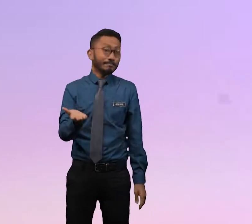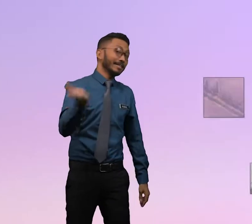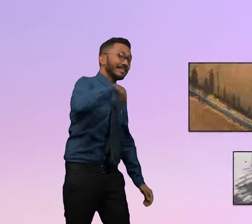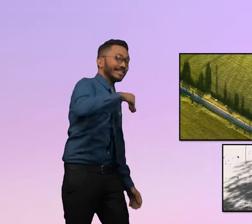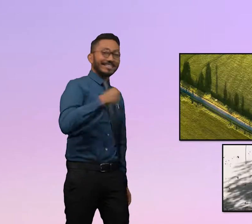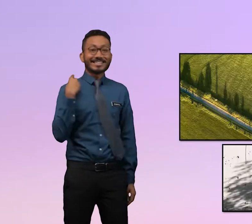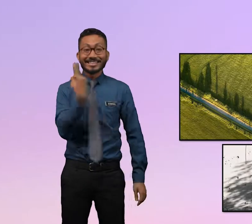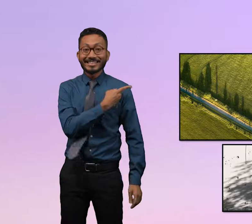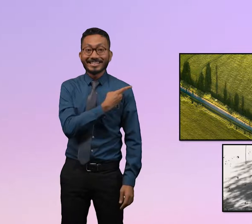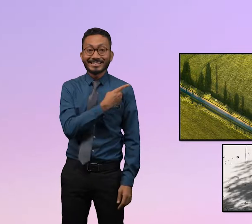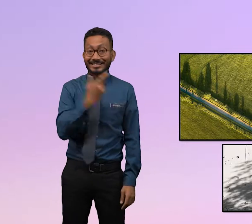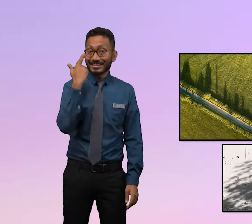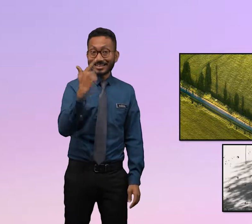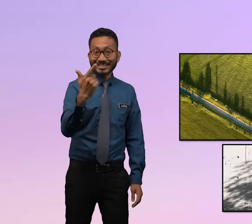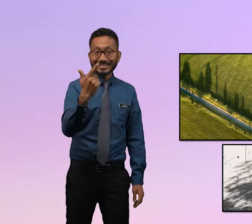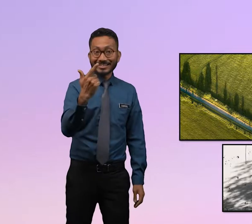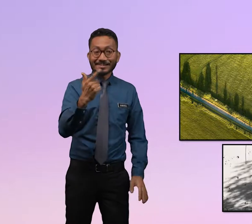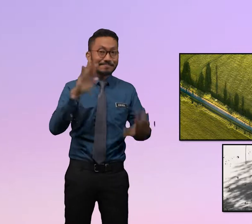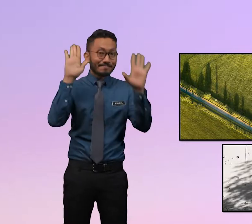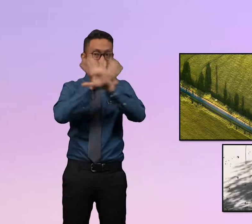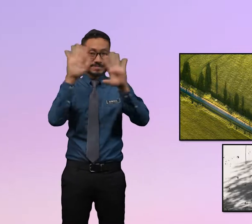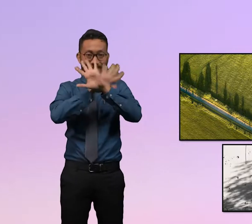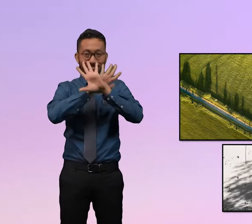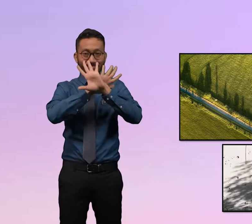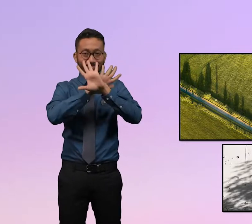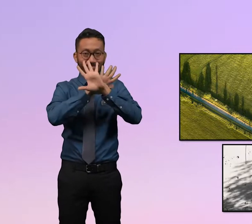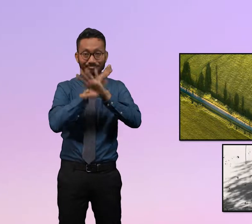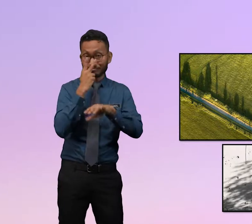Mari kita lihat bayar-bayar.